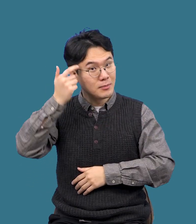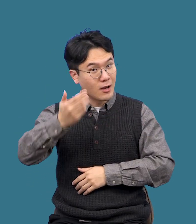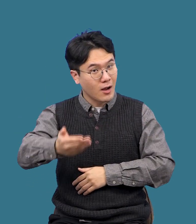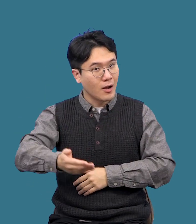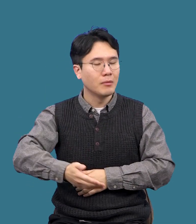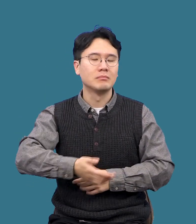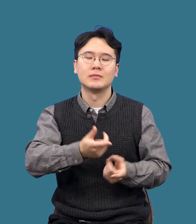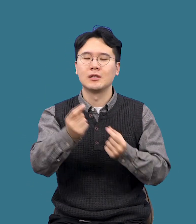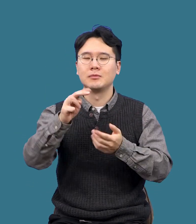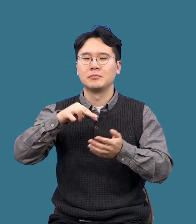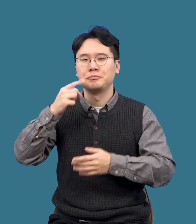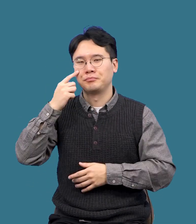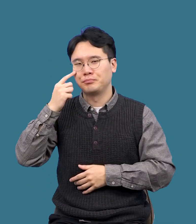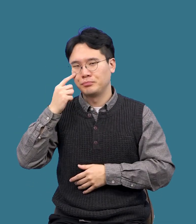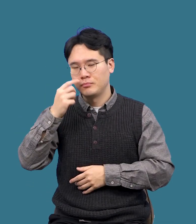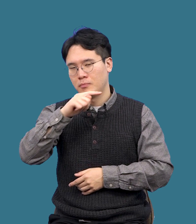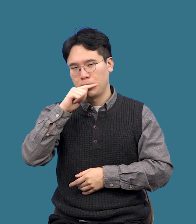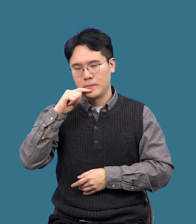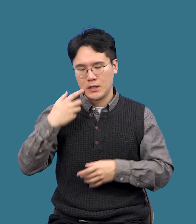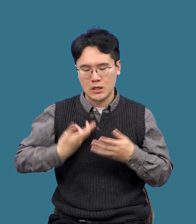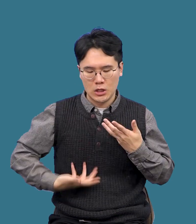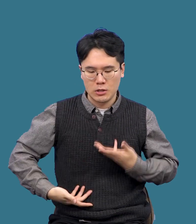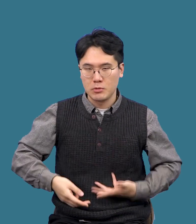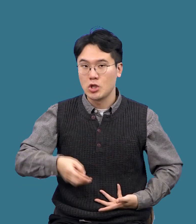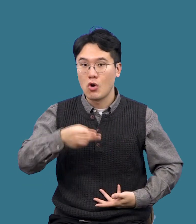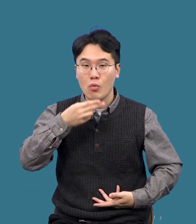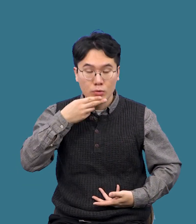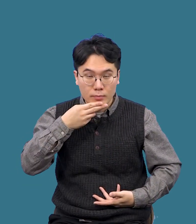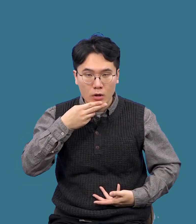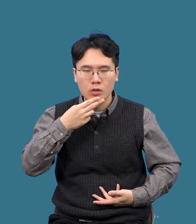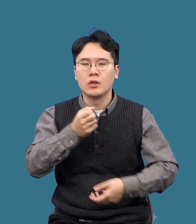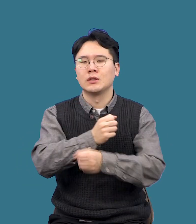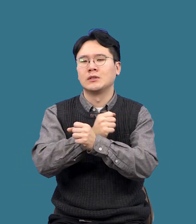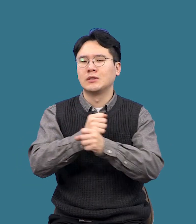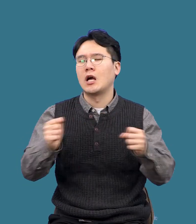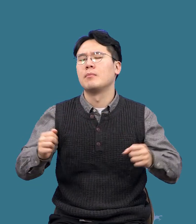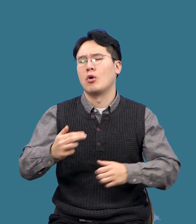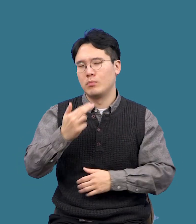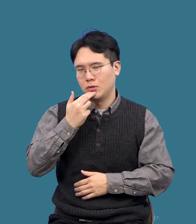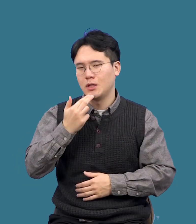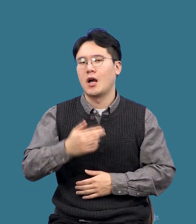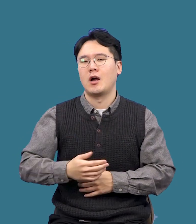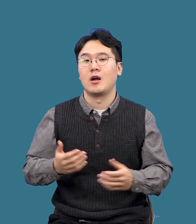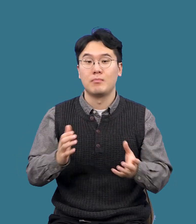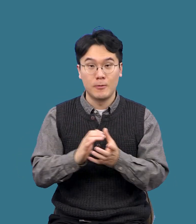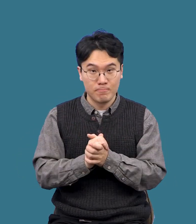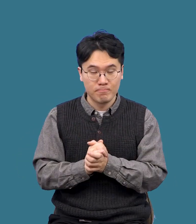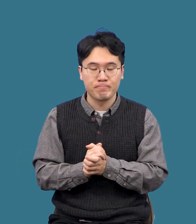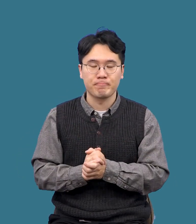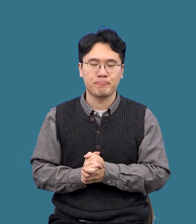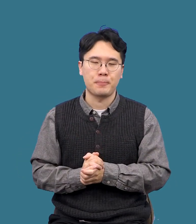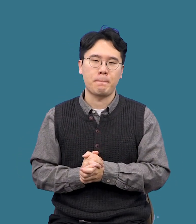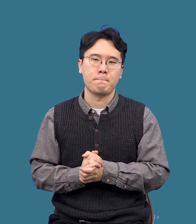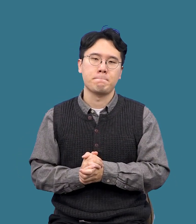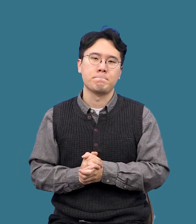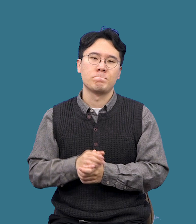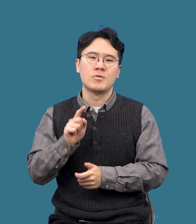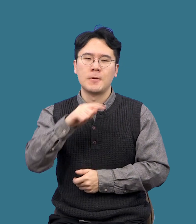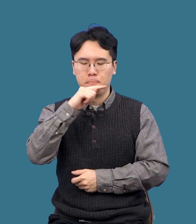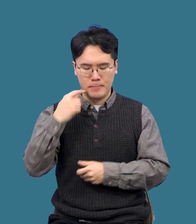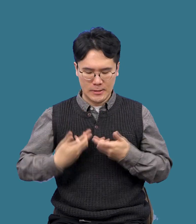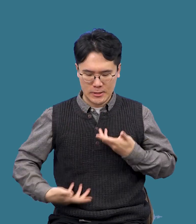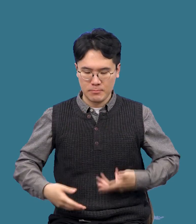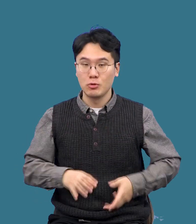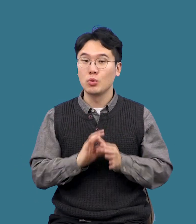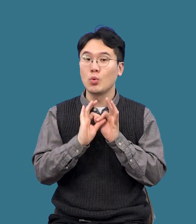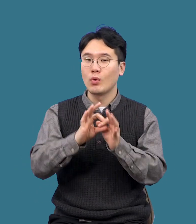같이 읽어보세요. 시작. 피 흘림이 없은즉 사함이 없느니라. 아멘. 네, 그분의 피 흘림을 통해서